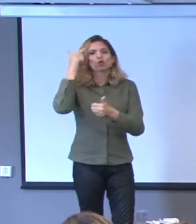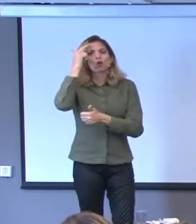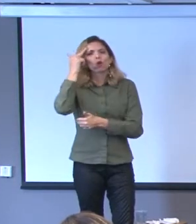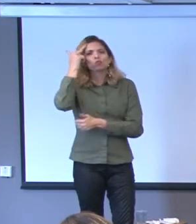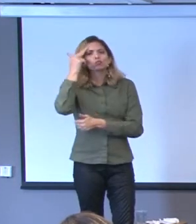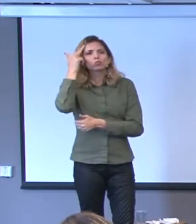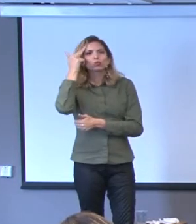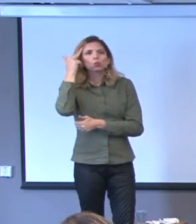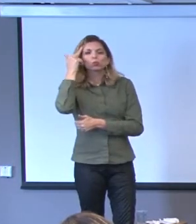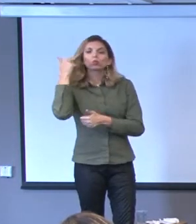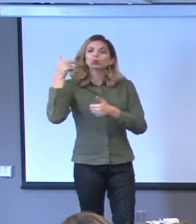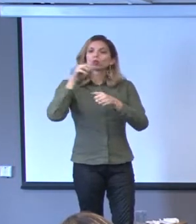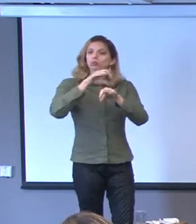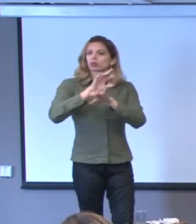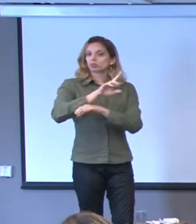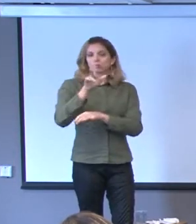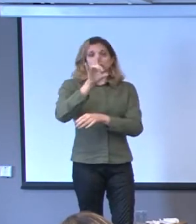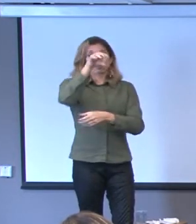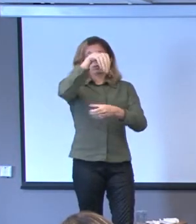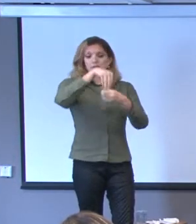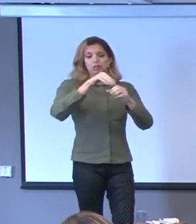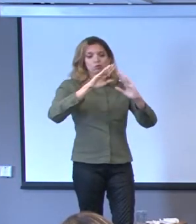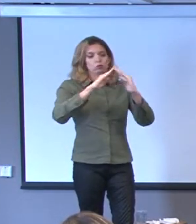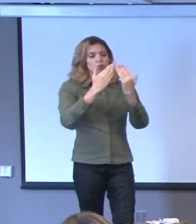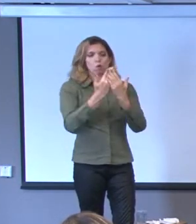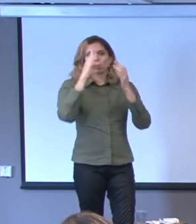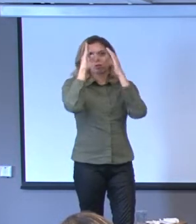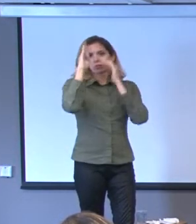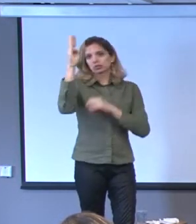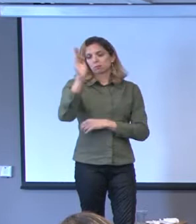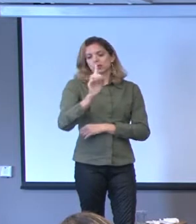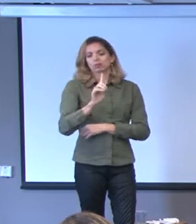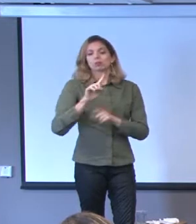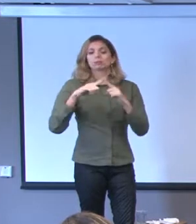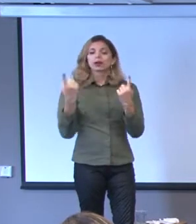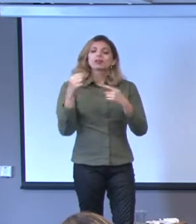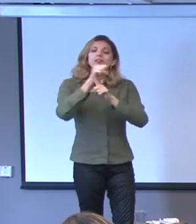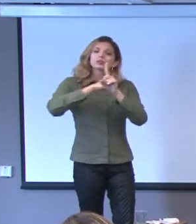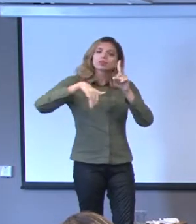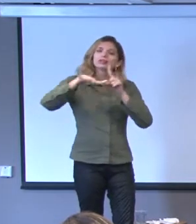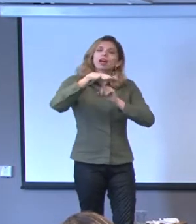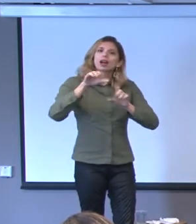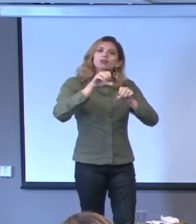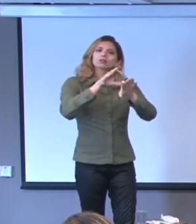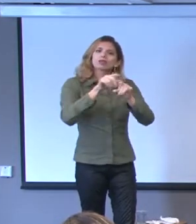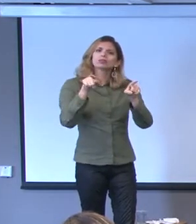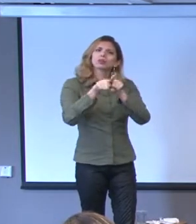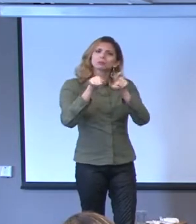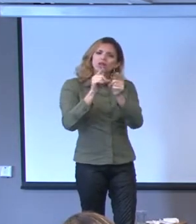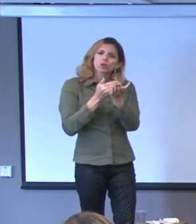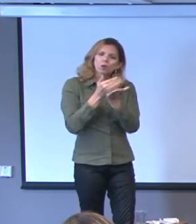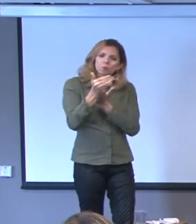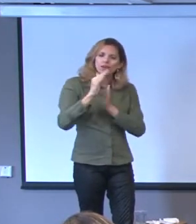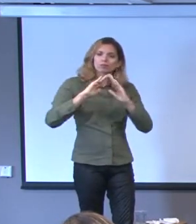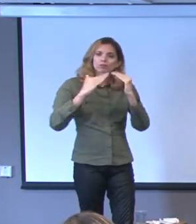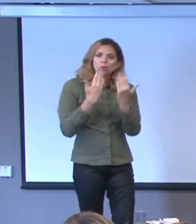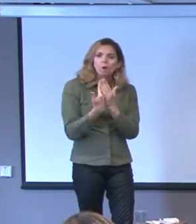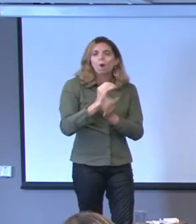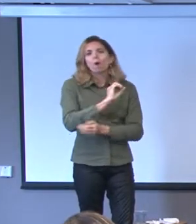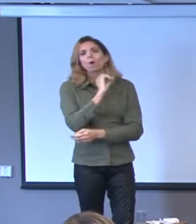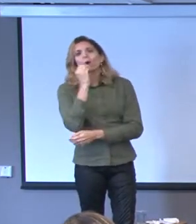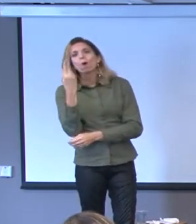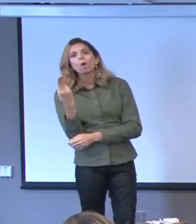a educação não está só dentro dos muros da escola, uma sociedade educadora. Ela começa na escola ou ela